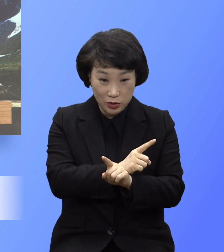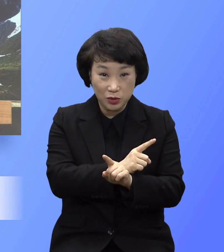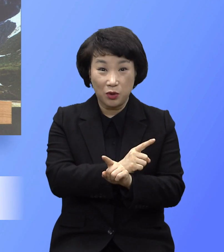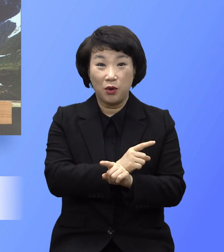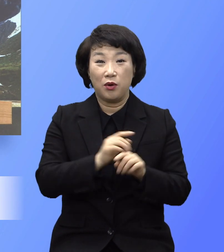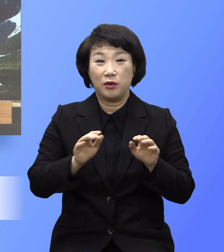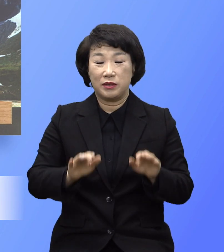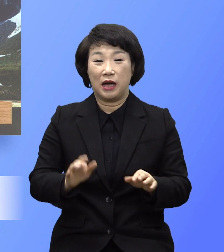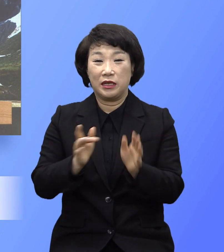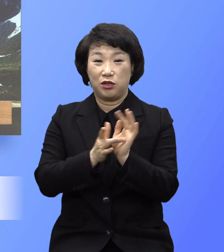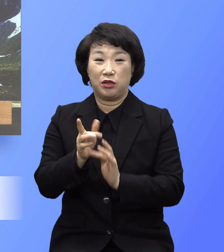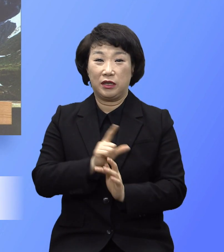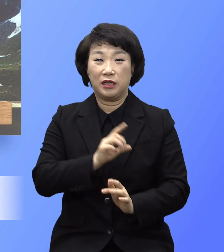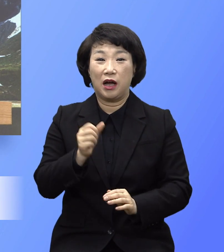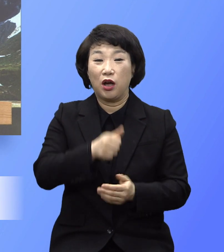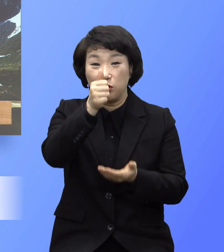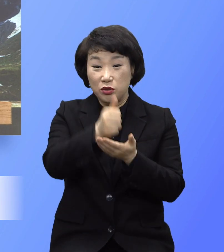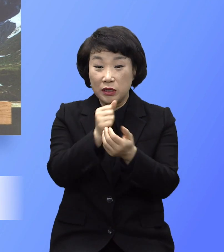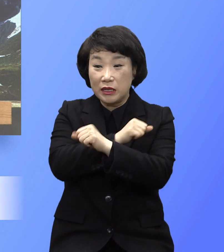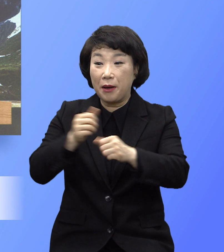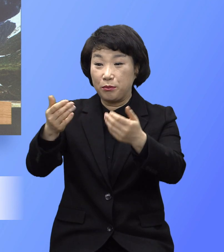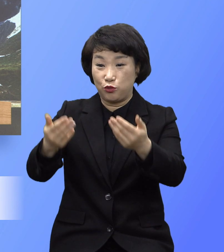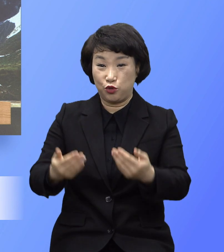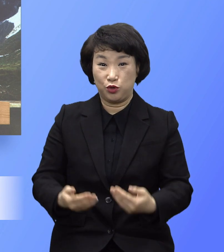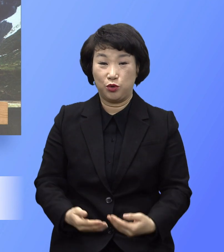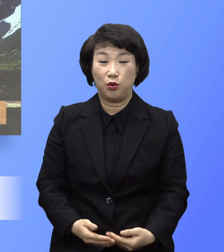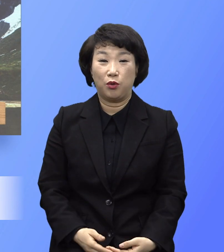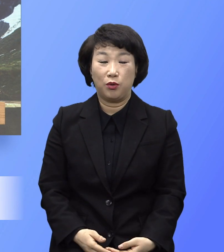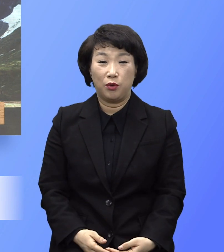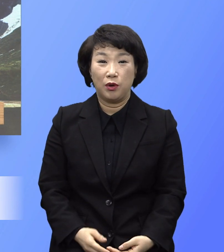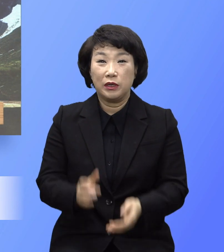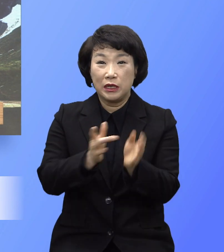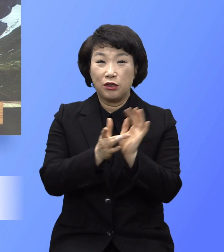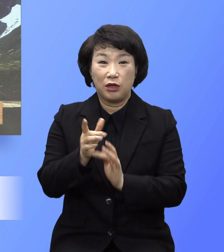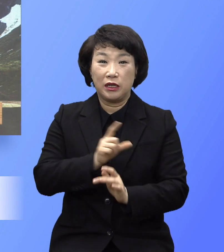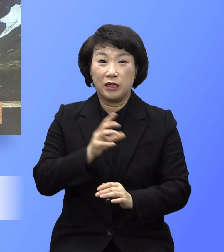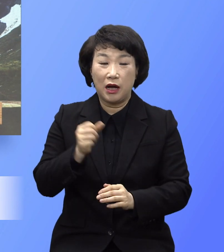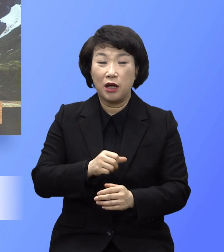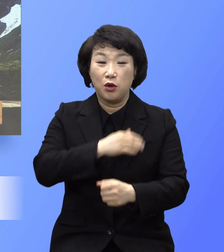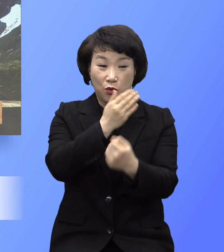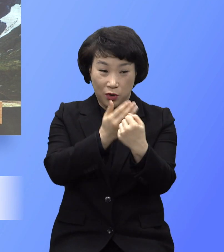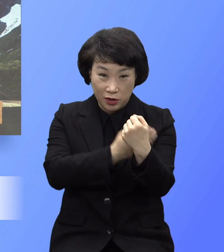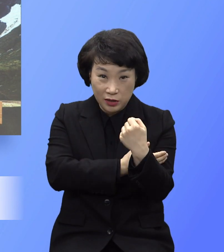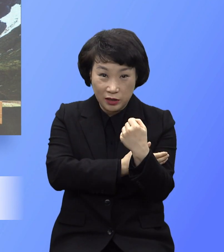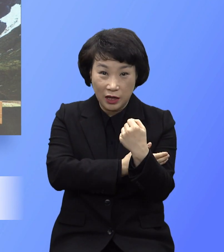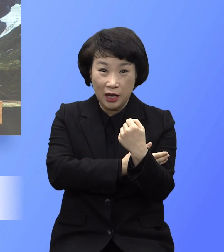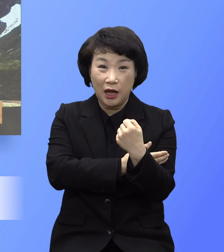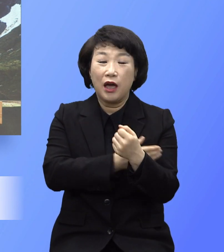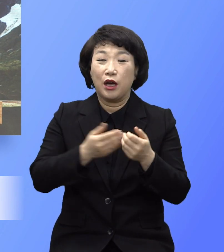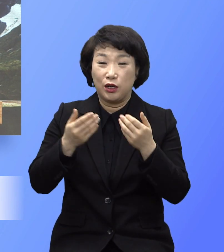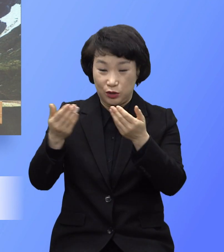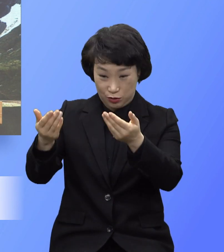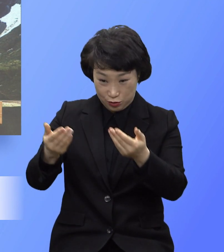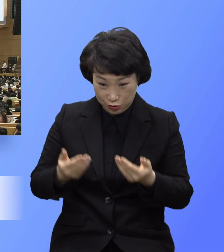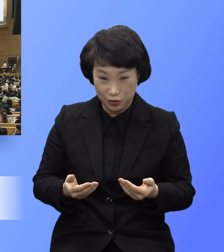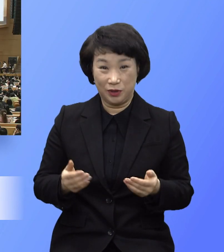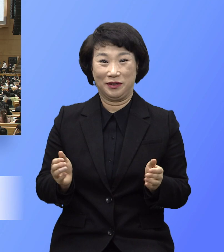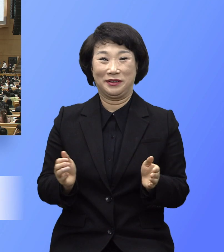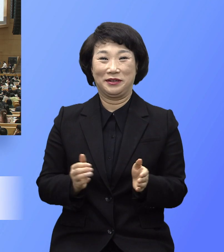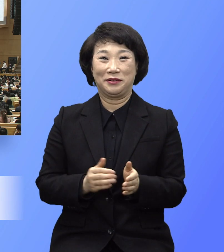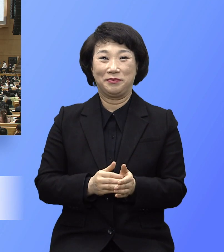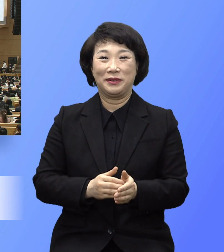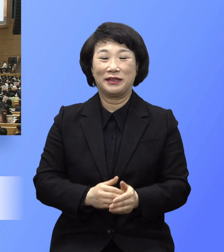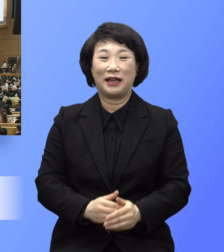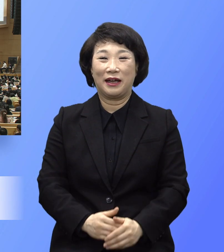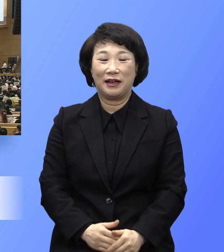하시고 그 이름으로 죄사함 받게 하시고 그 이름으로 권세를 부리게 하셨으니